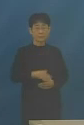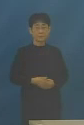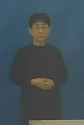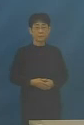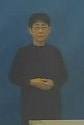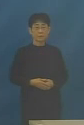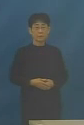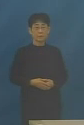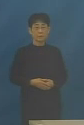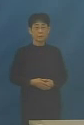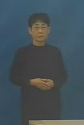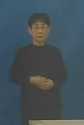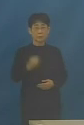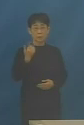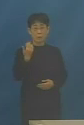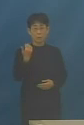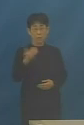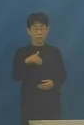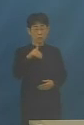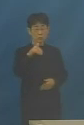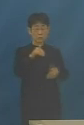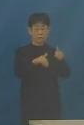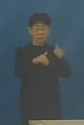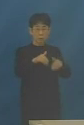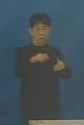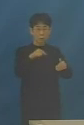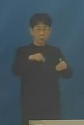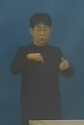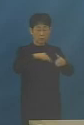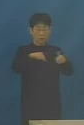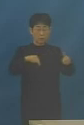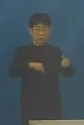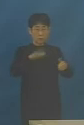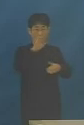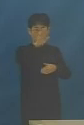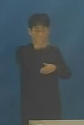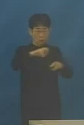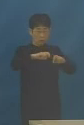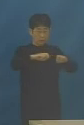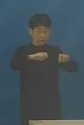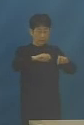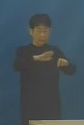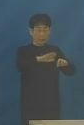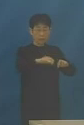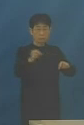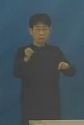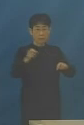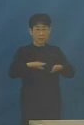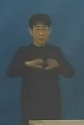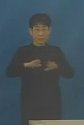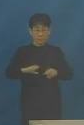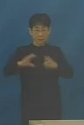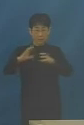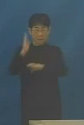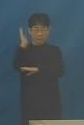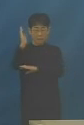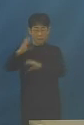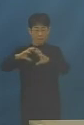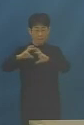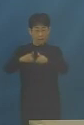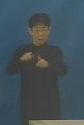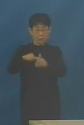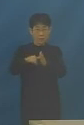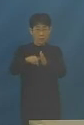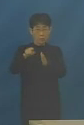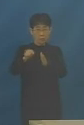選挙については今後いろいろな分析がなされたりそれを受けて今正解の方も若干流動性を